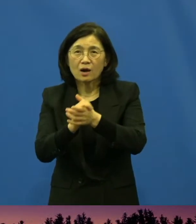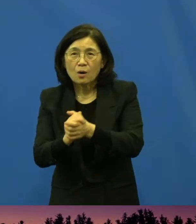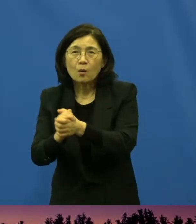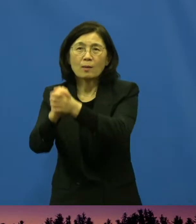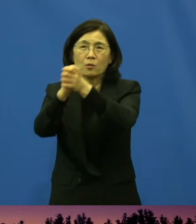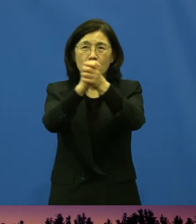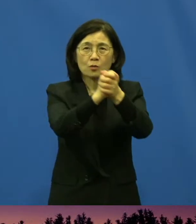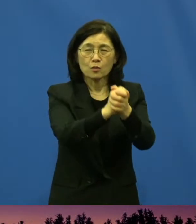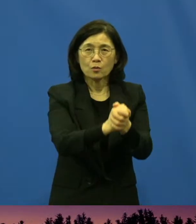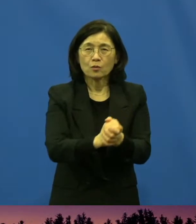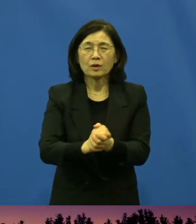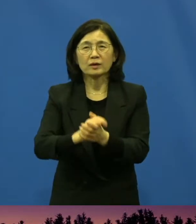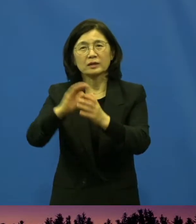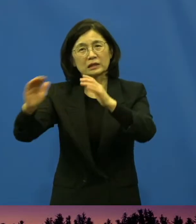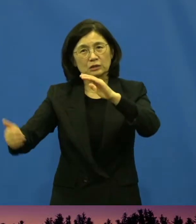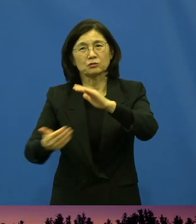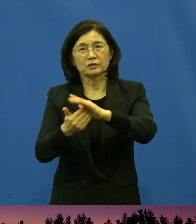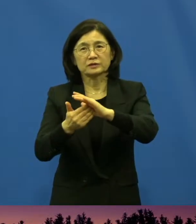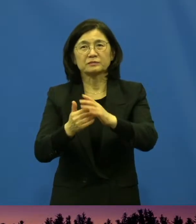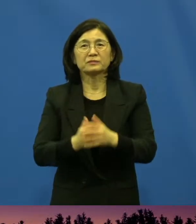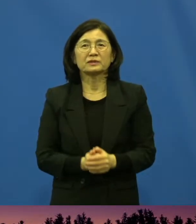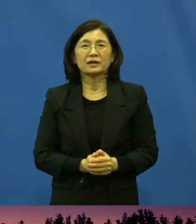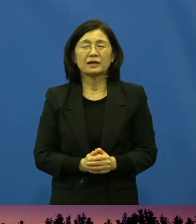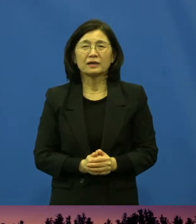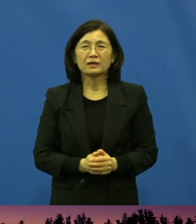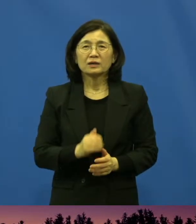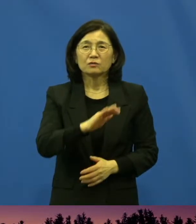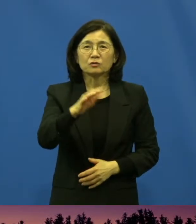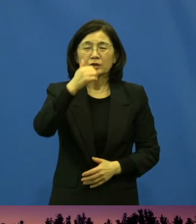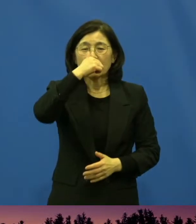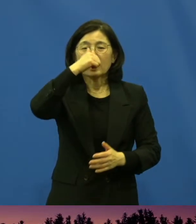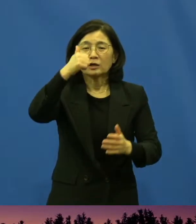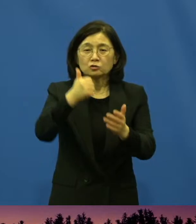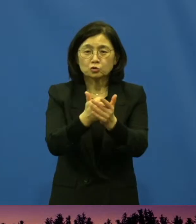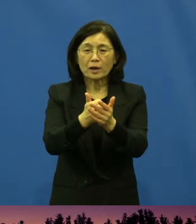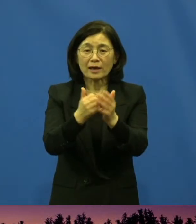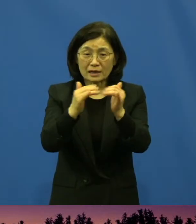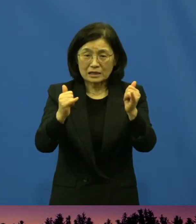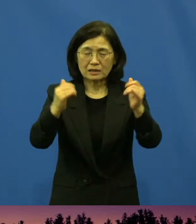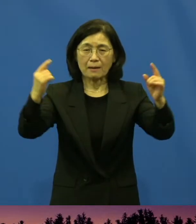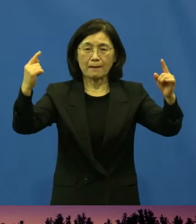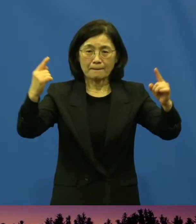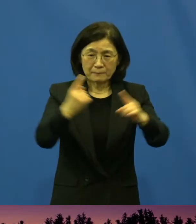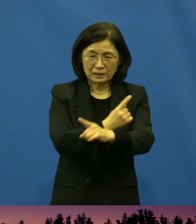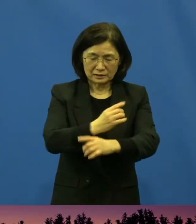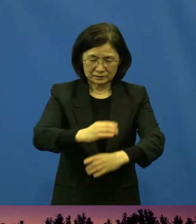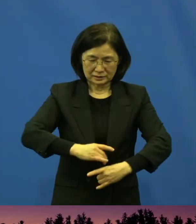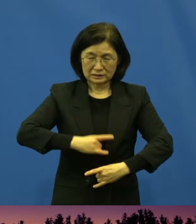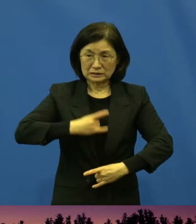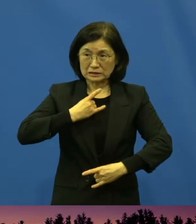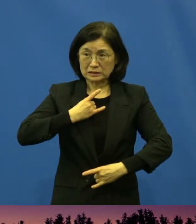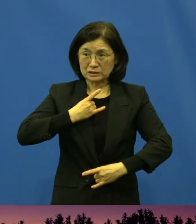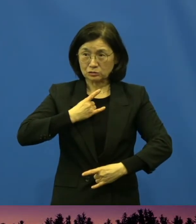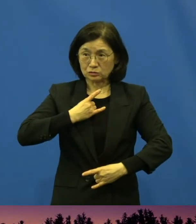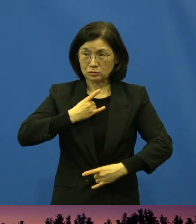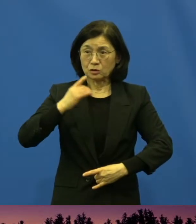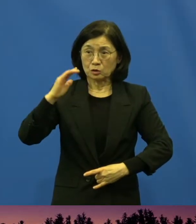되었은즉. 여러분, 우리가 죄인에서 의인이 된 것은 전적인 하나님의 은혜.